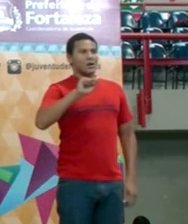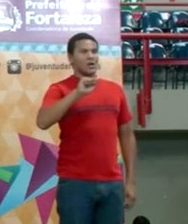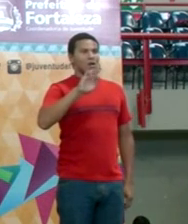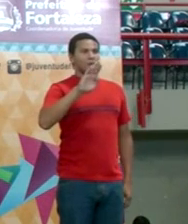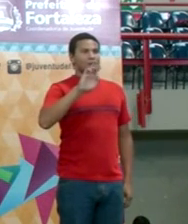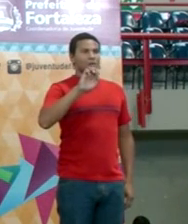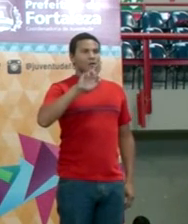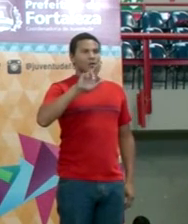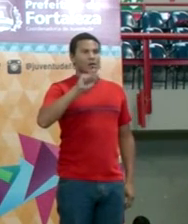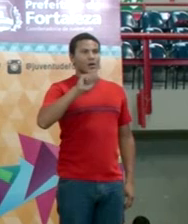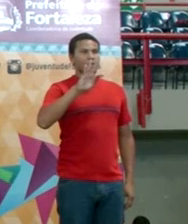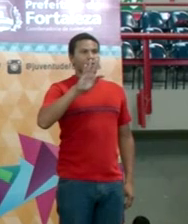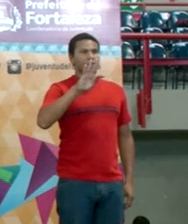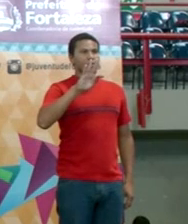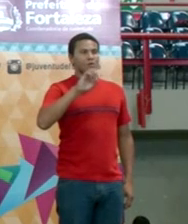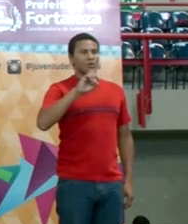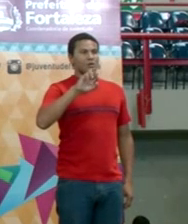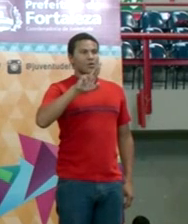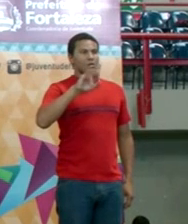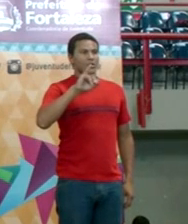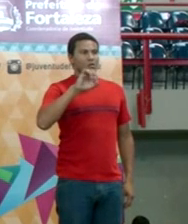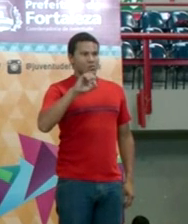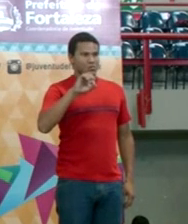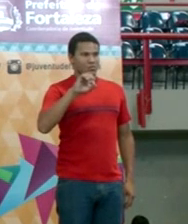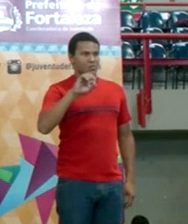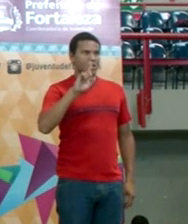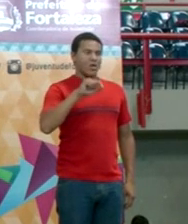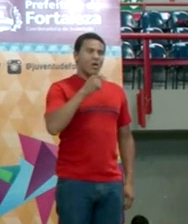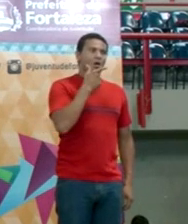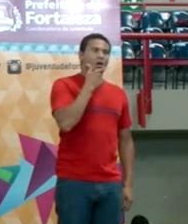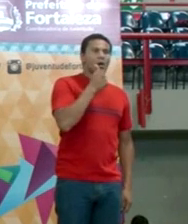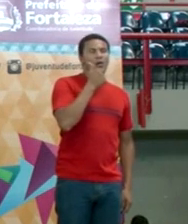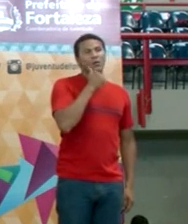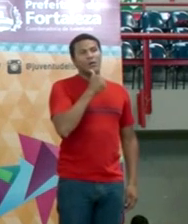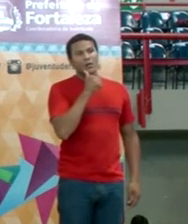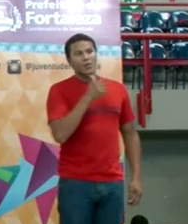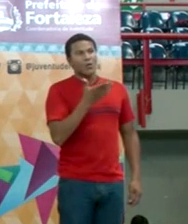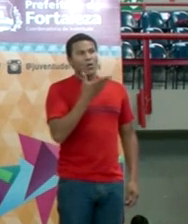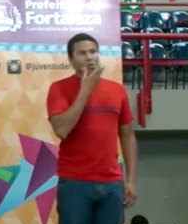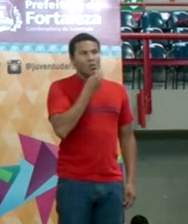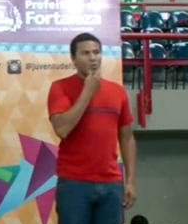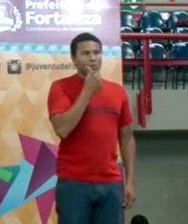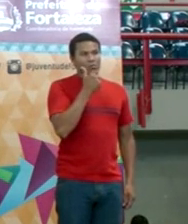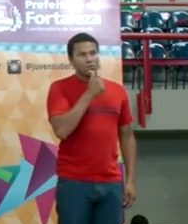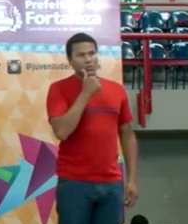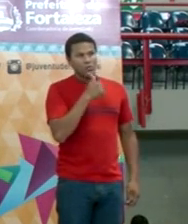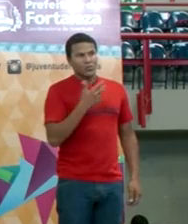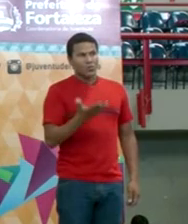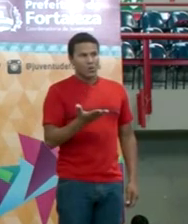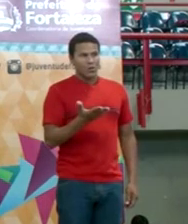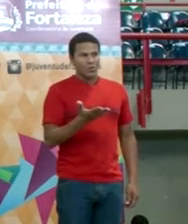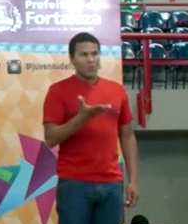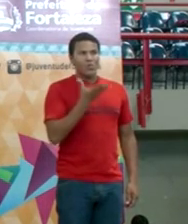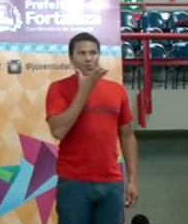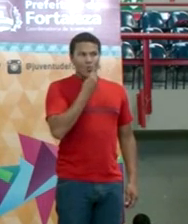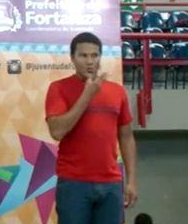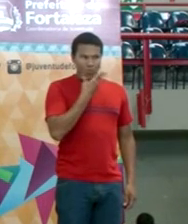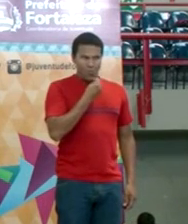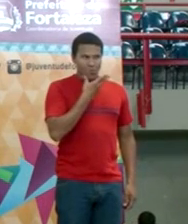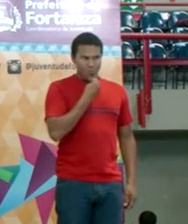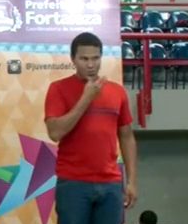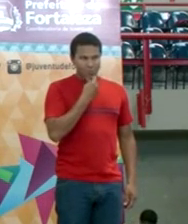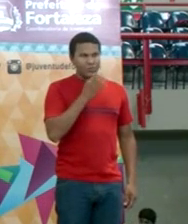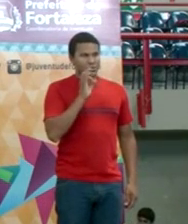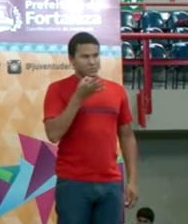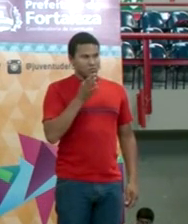Laboratório é masculino? É sinônimo de sala? É. vai ter crase? Vai, porque eu